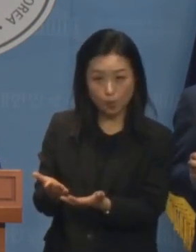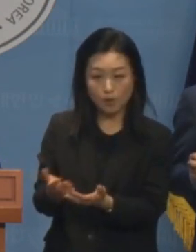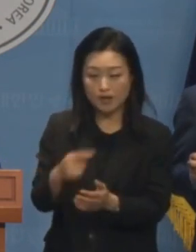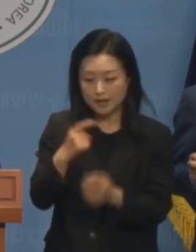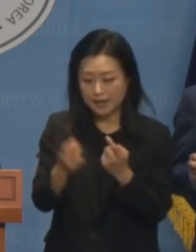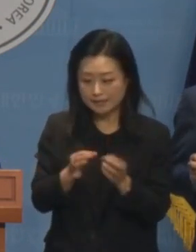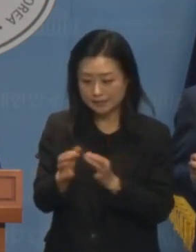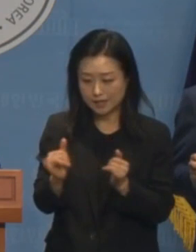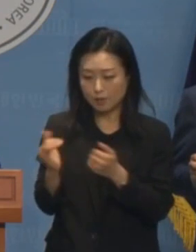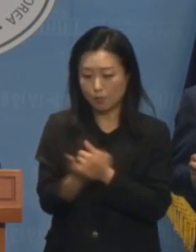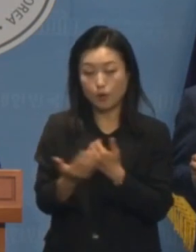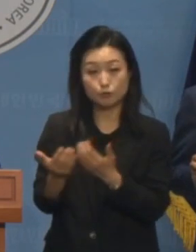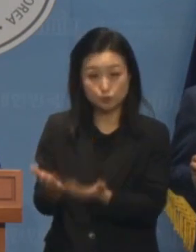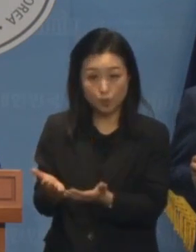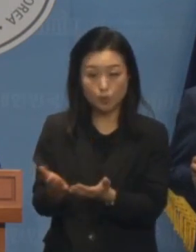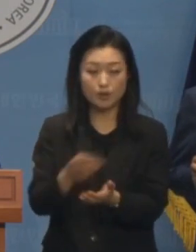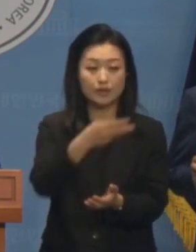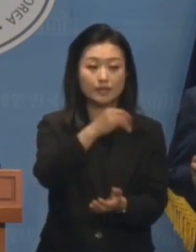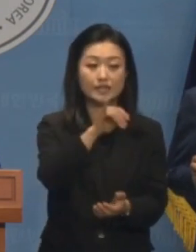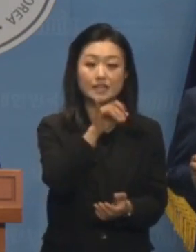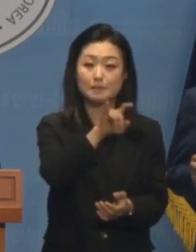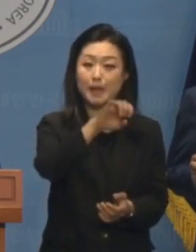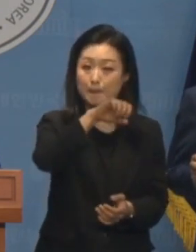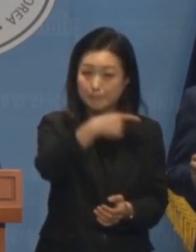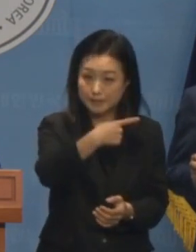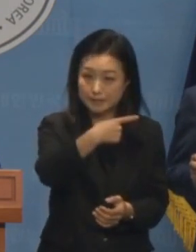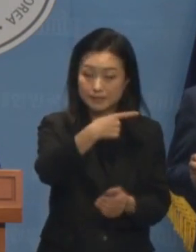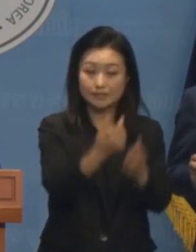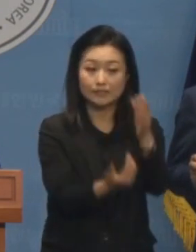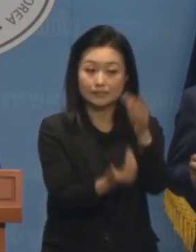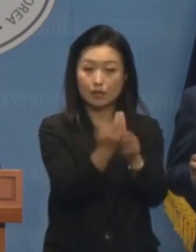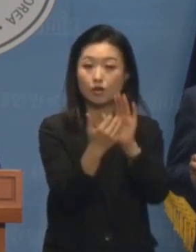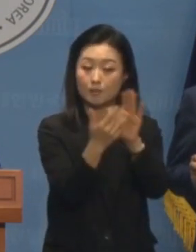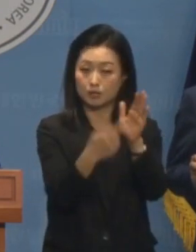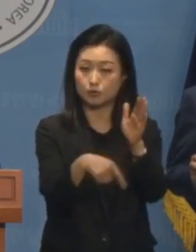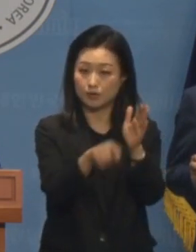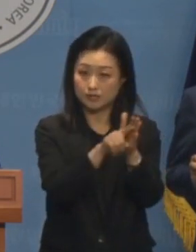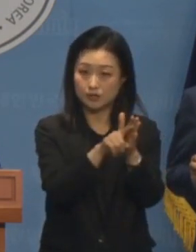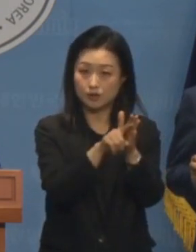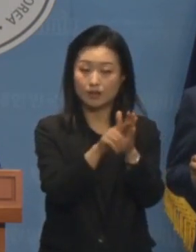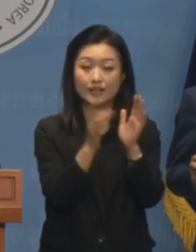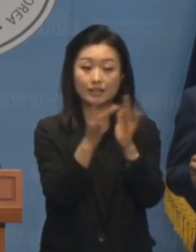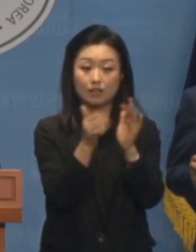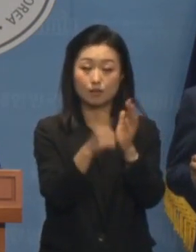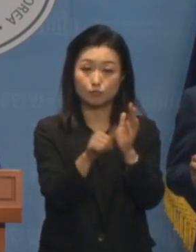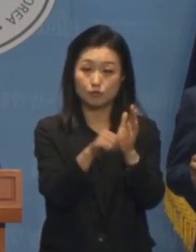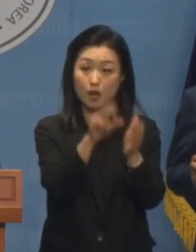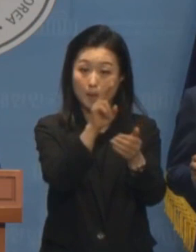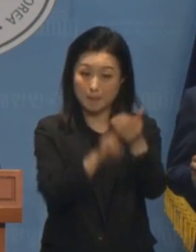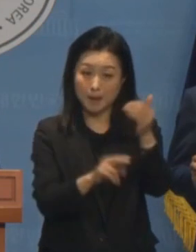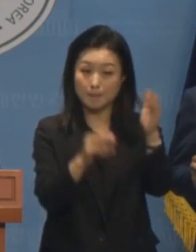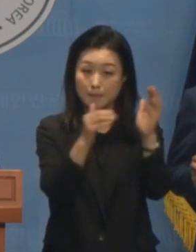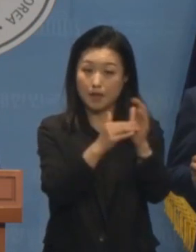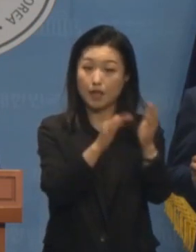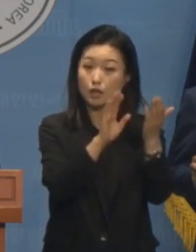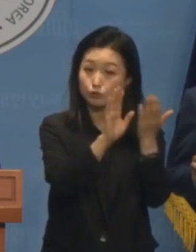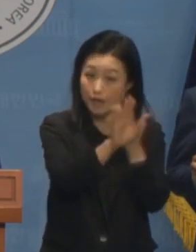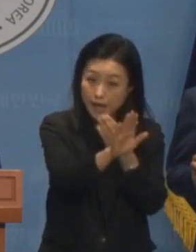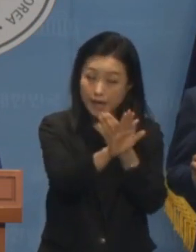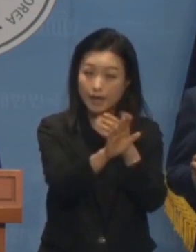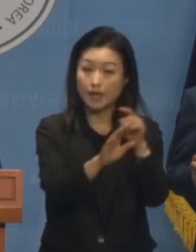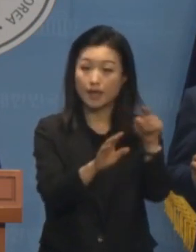최근 문제가 되었던 TMF 사태가 다시는 일어나지 않도록 온라인 판매 후 온라인